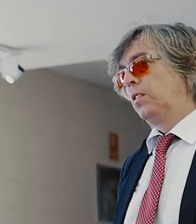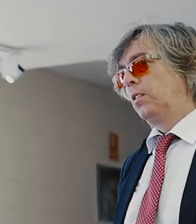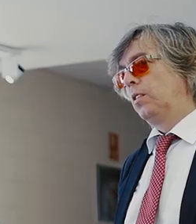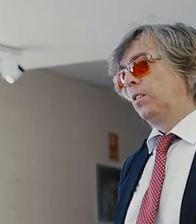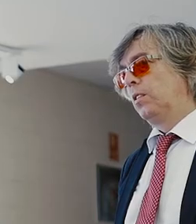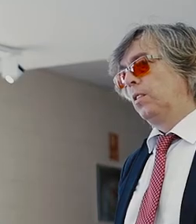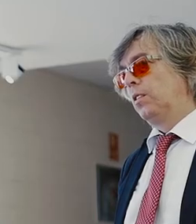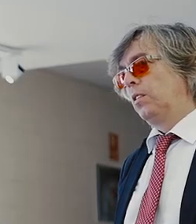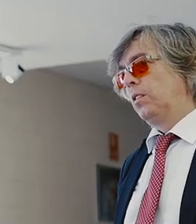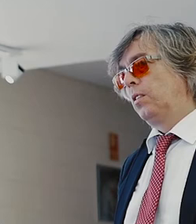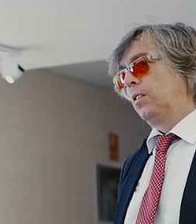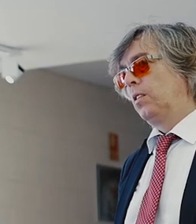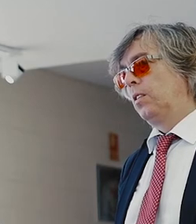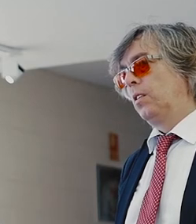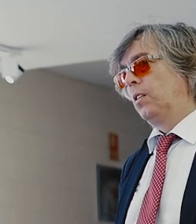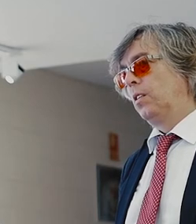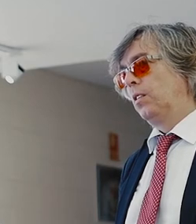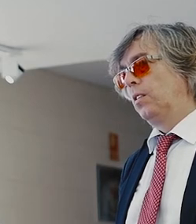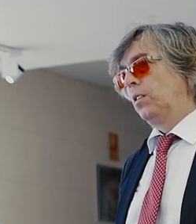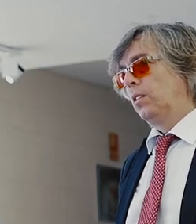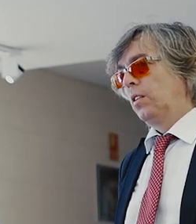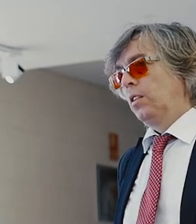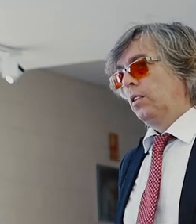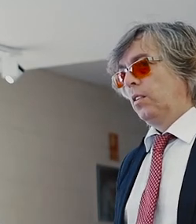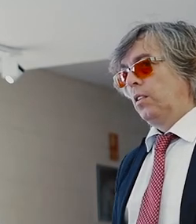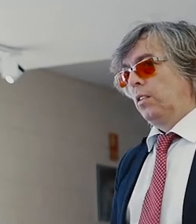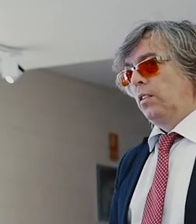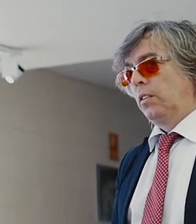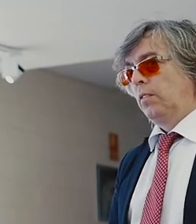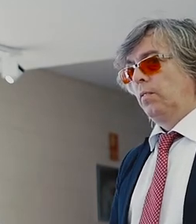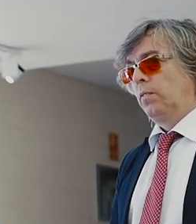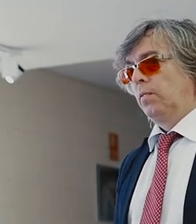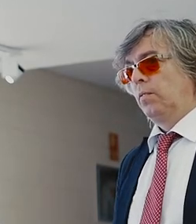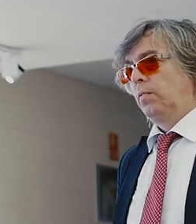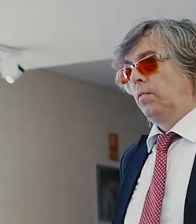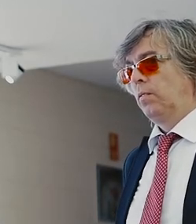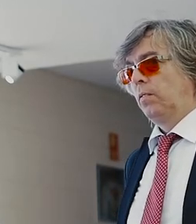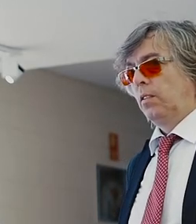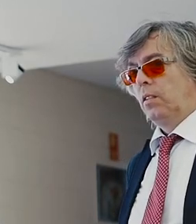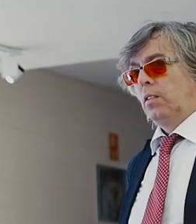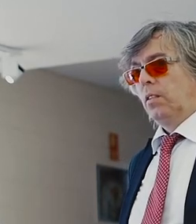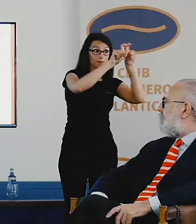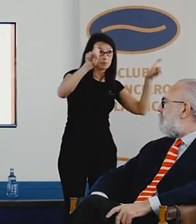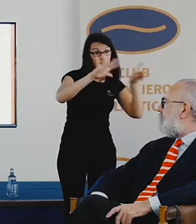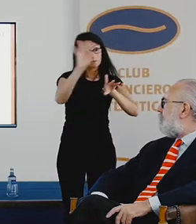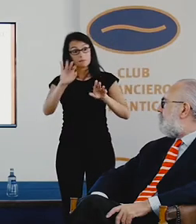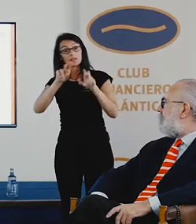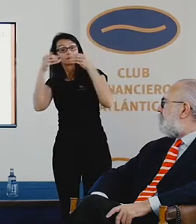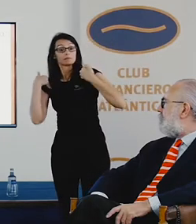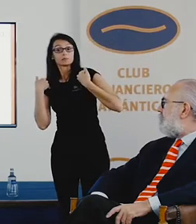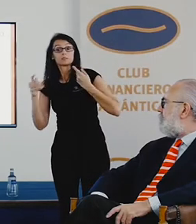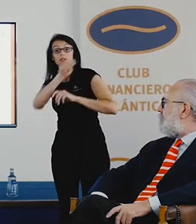social tecnológica, que es un poco paralelo a lo que es la responsabilidad social corporativa, que se ha utilizado bien,